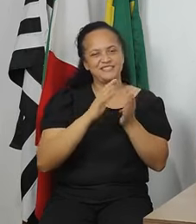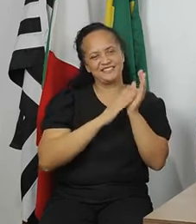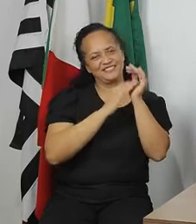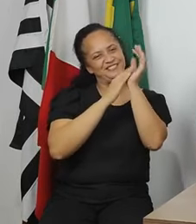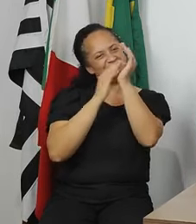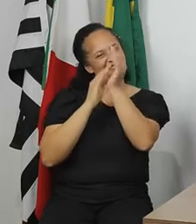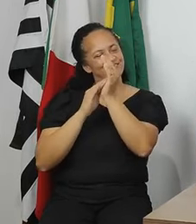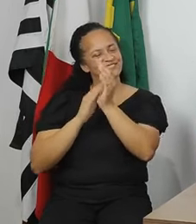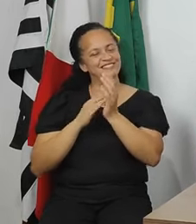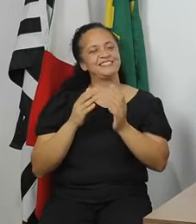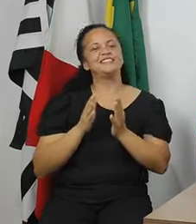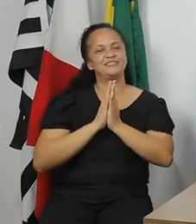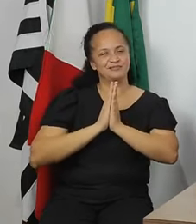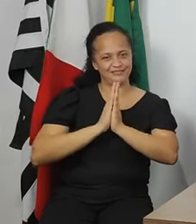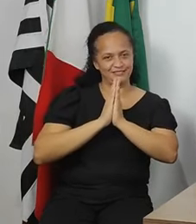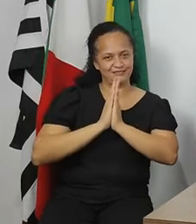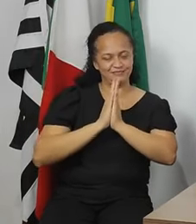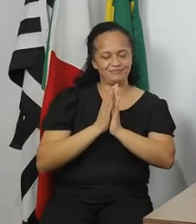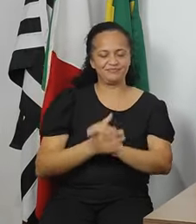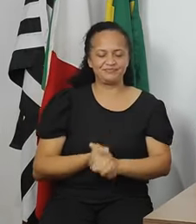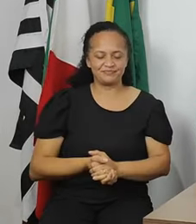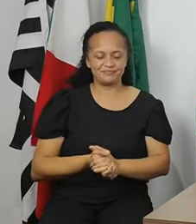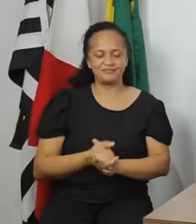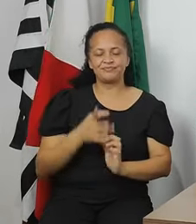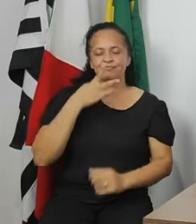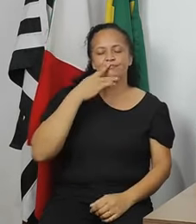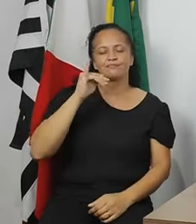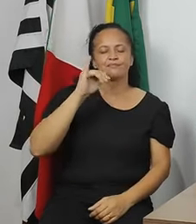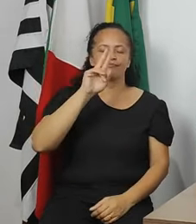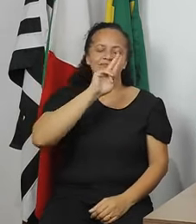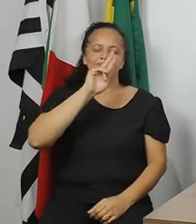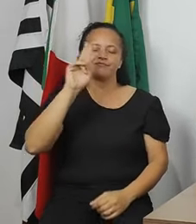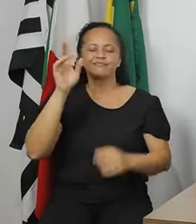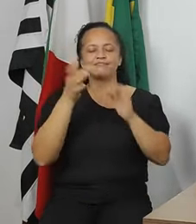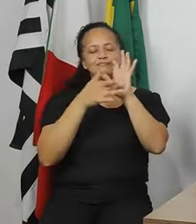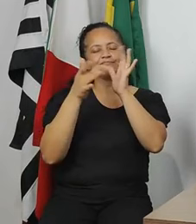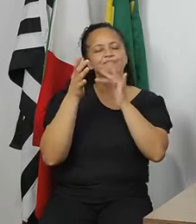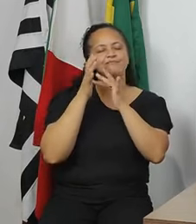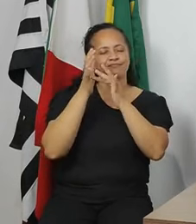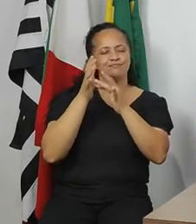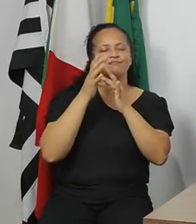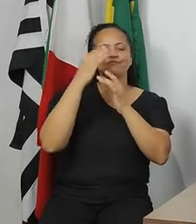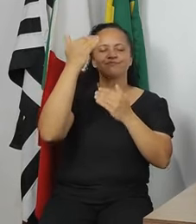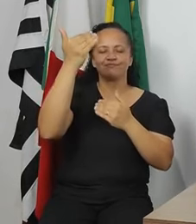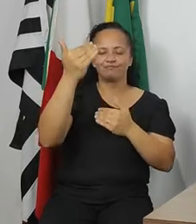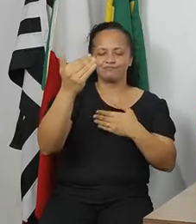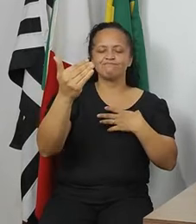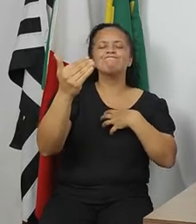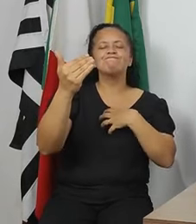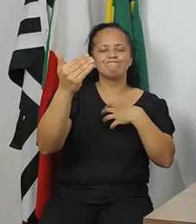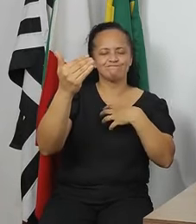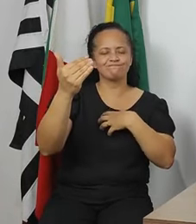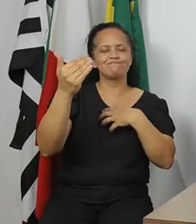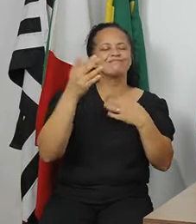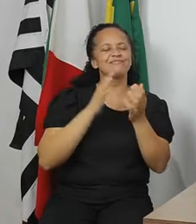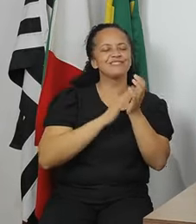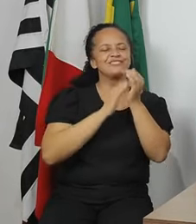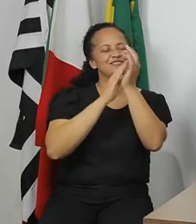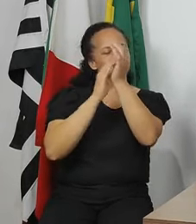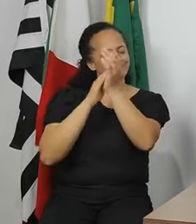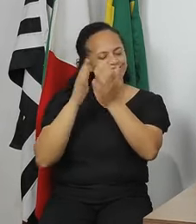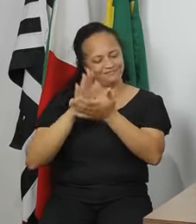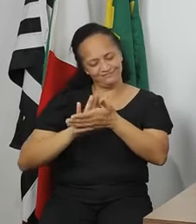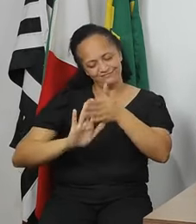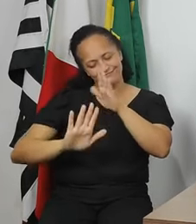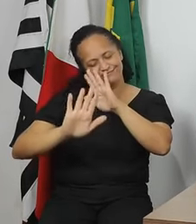e eu vou orar, amém? Então, Pai, em nome de Jesus, nós entramos aqui na Tua presença, Senhor, para Te louvar e Te